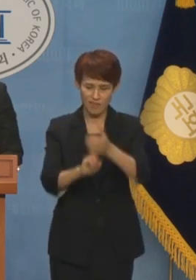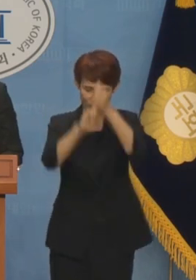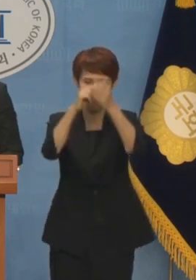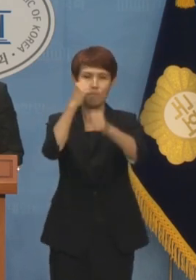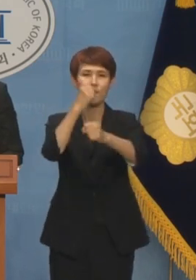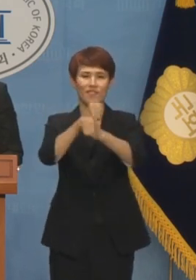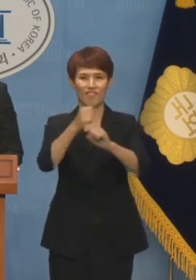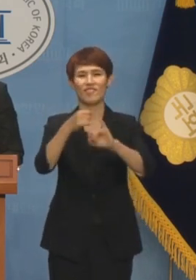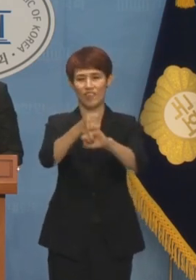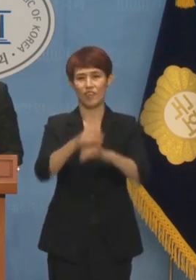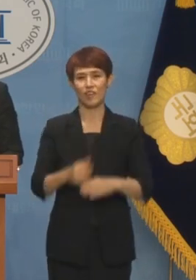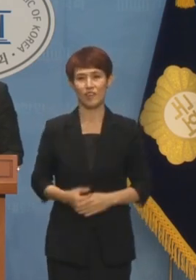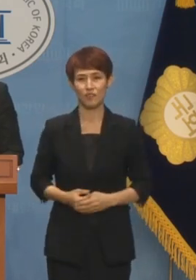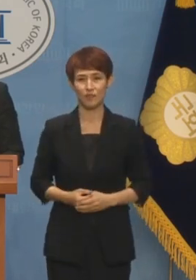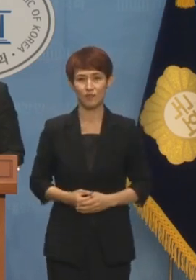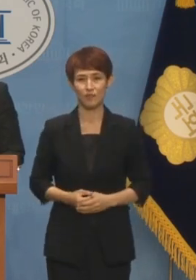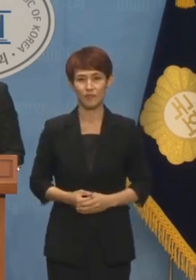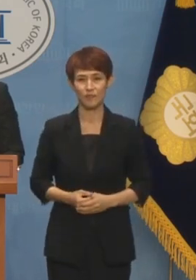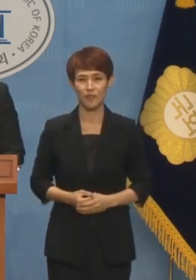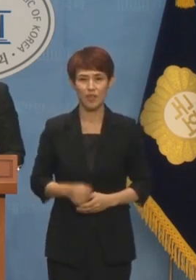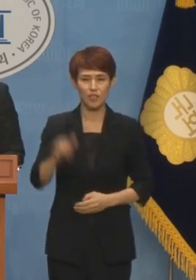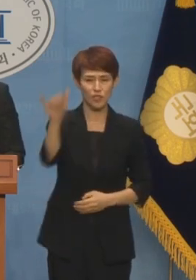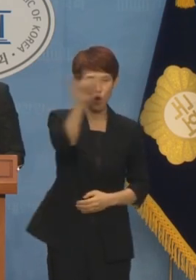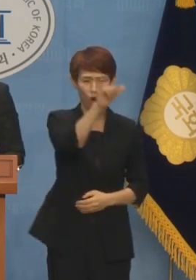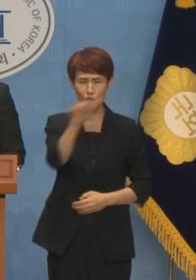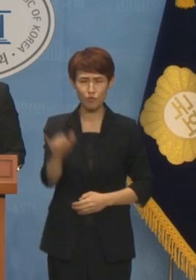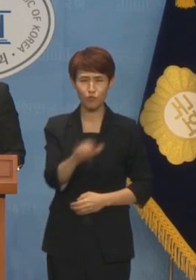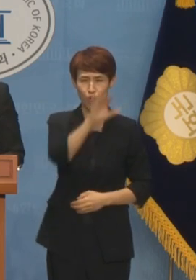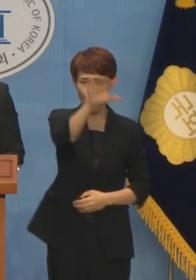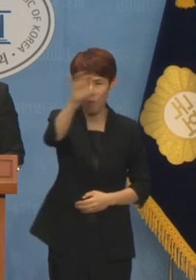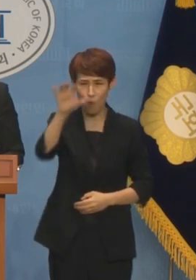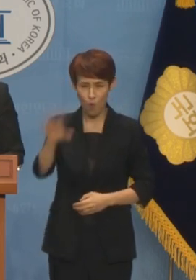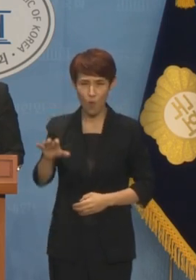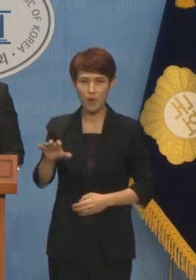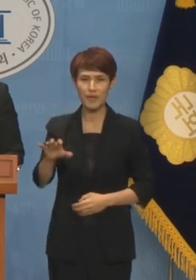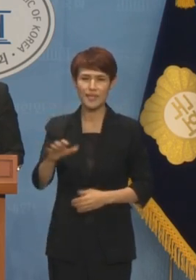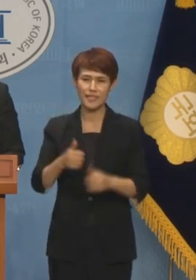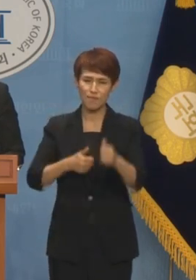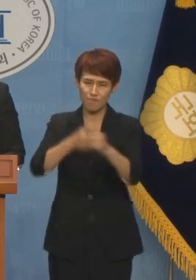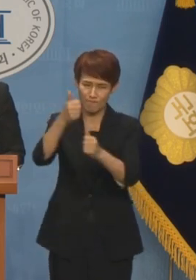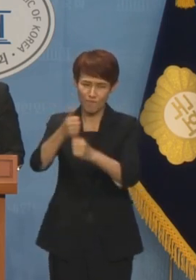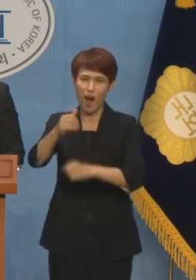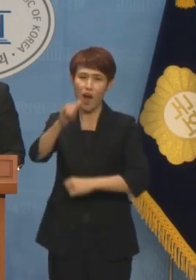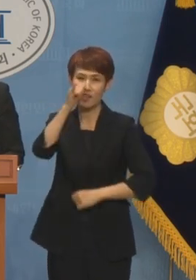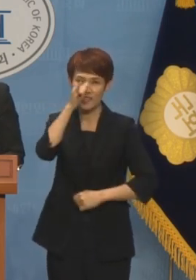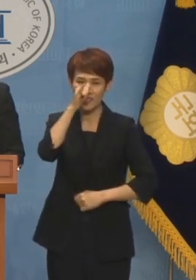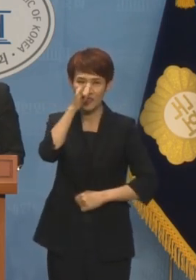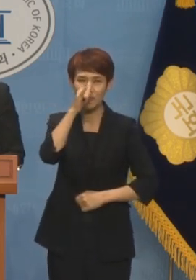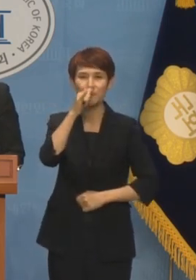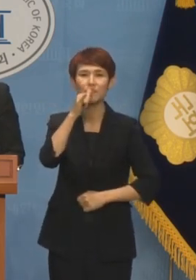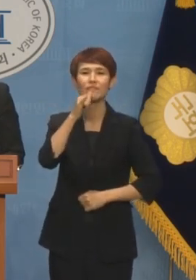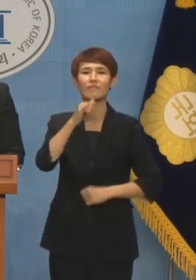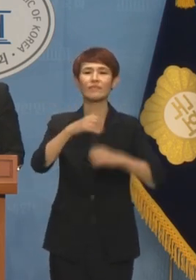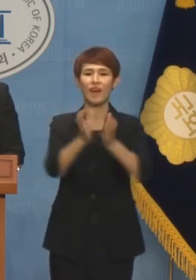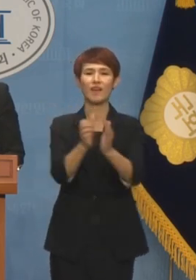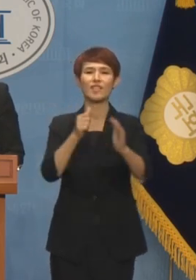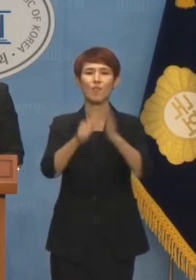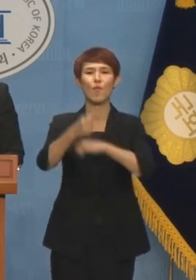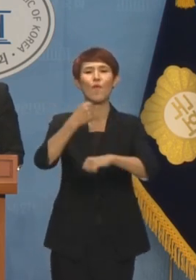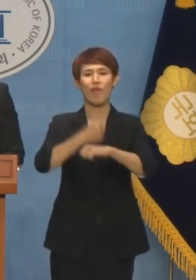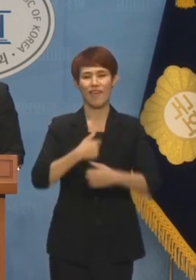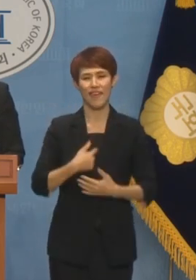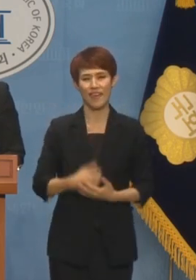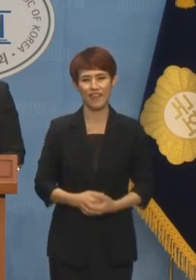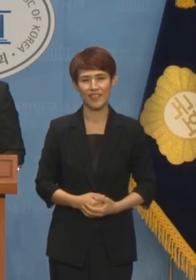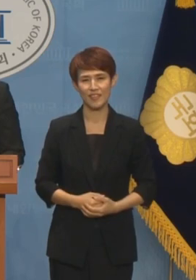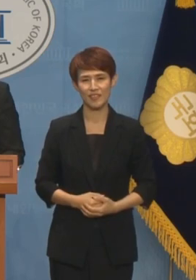만들어내겠습니다. 동탄은 물론이고 전국 각지에서 빛나는 승리를 가져오는 그런 당대표가 되겠습니다.